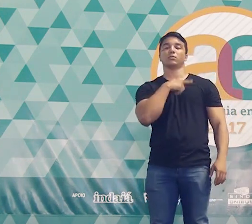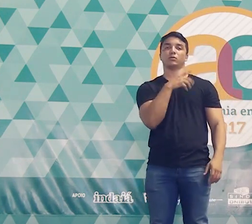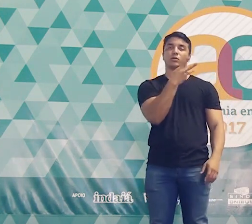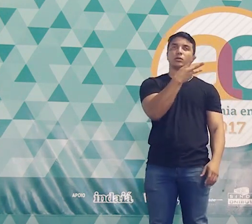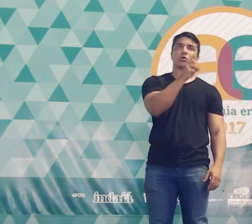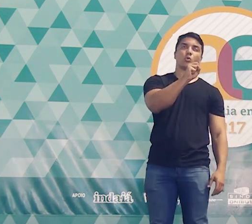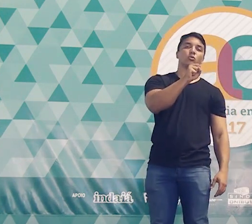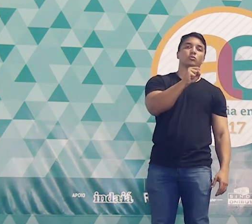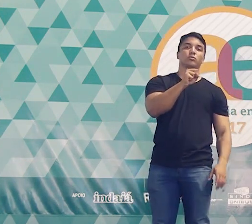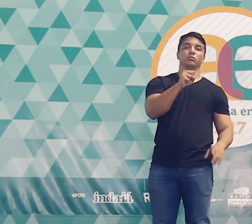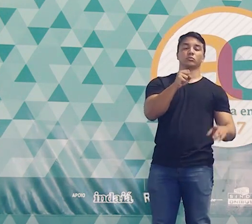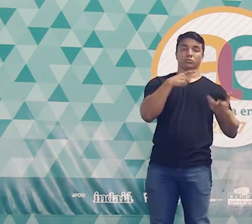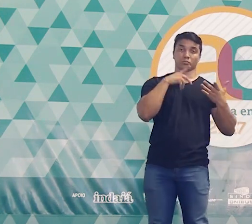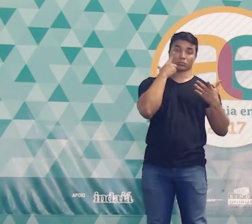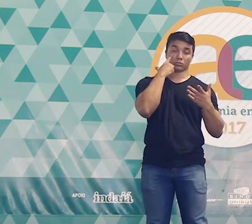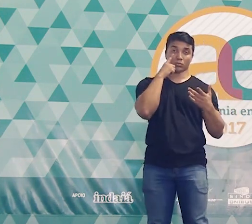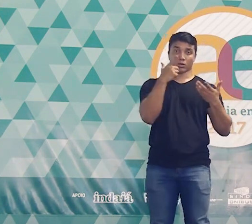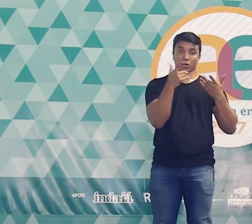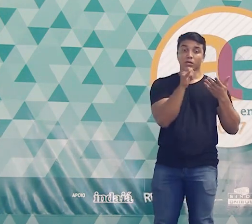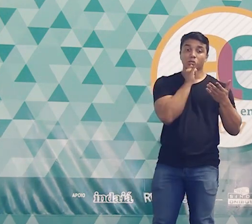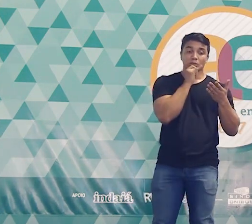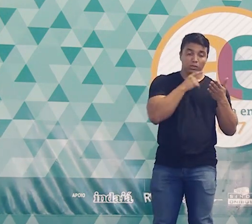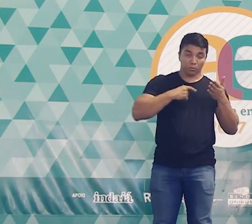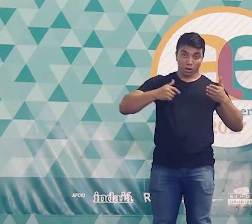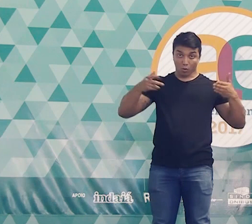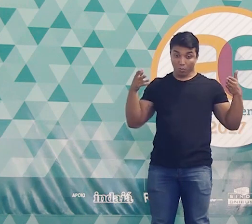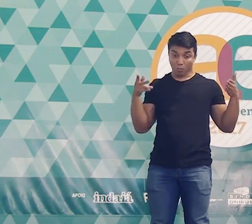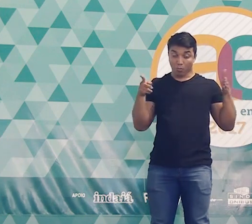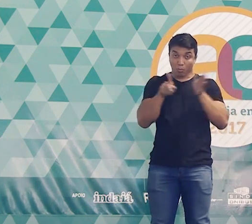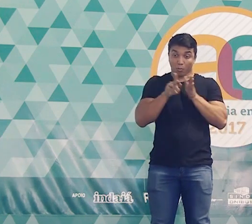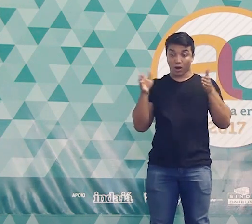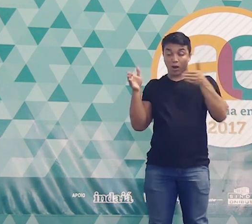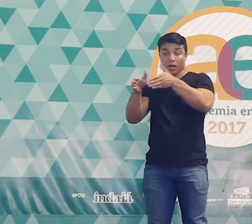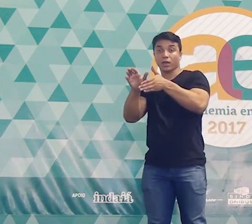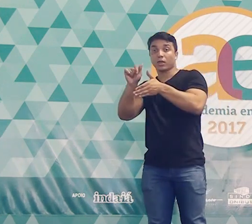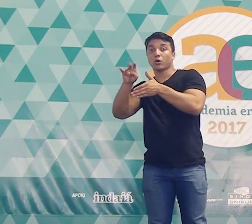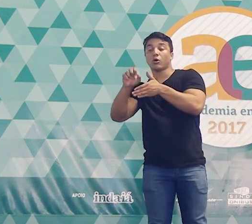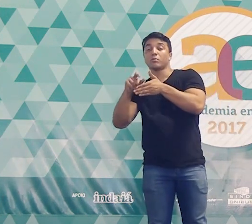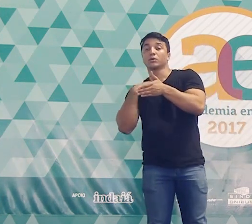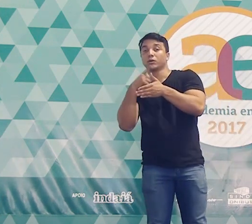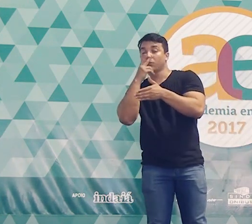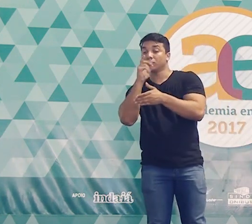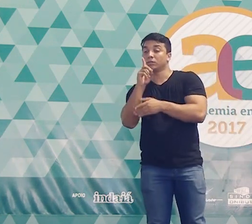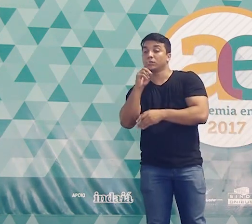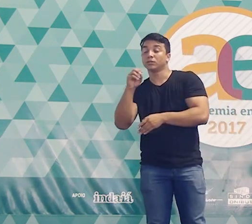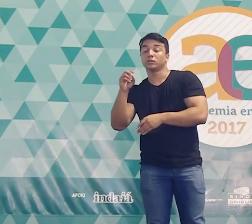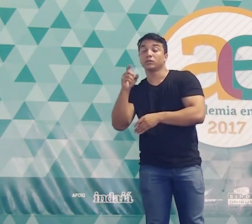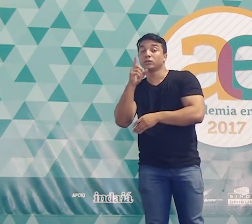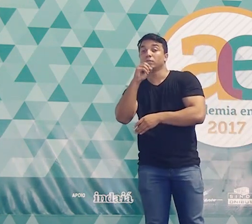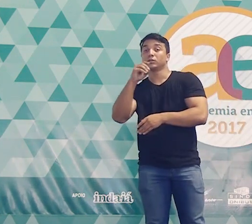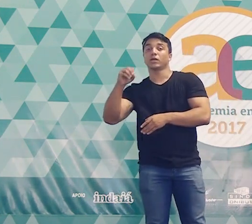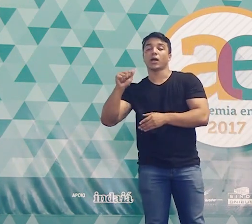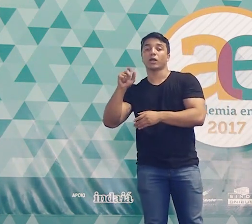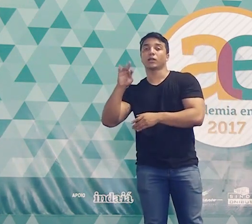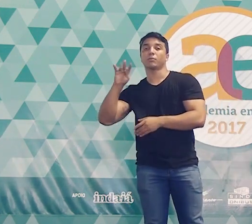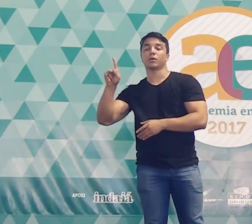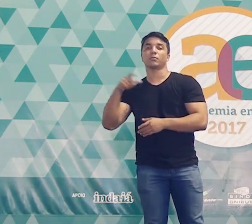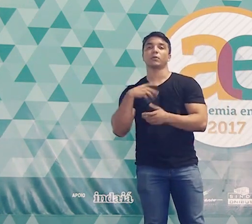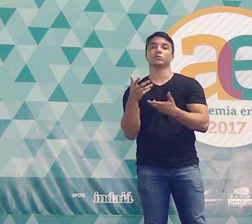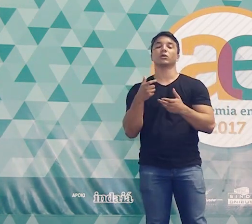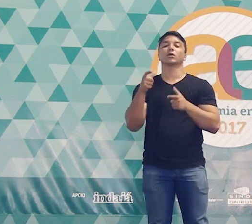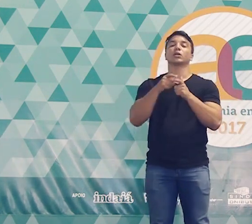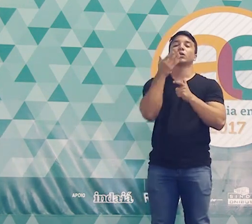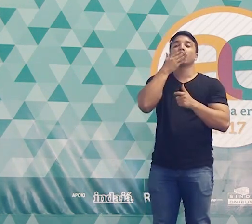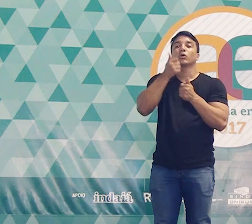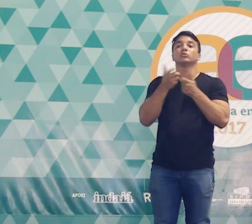38. Então, olha só, quando eu estou em condições anaeróbicas, para eu produzir as 100 ATPs que eu preciso, eu vou precisar de mais ou menos